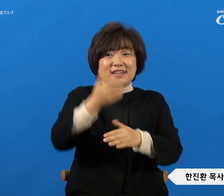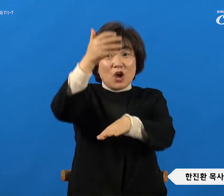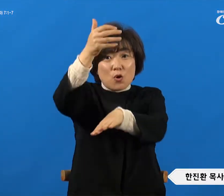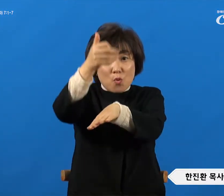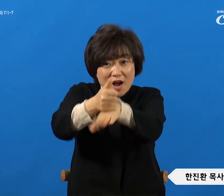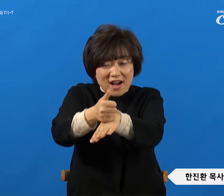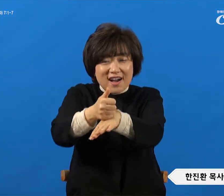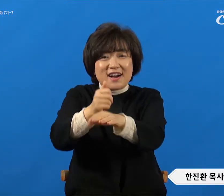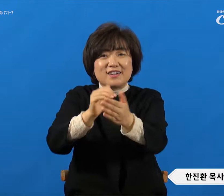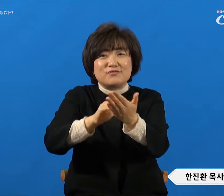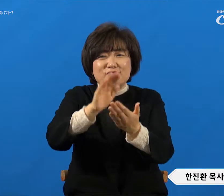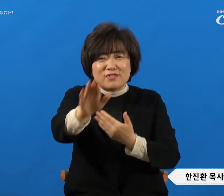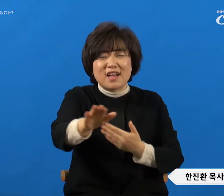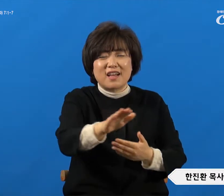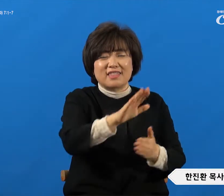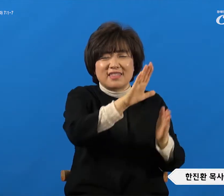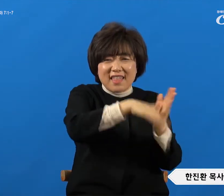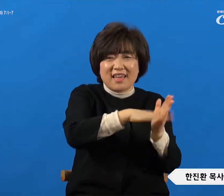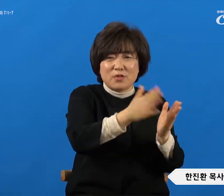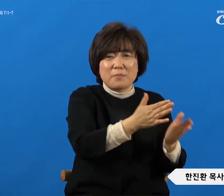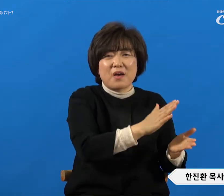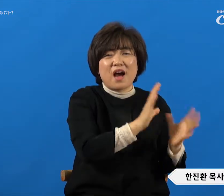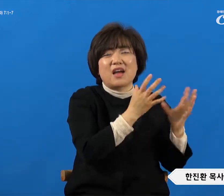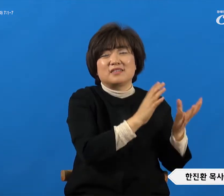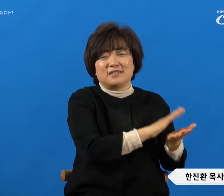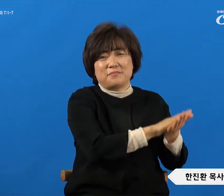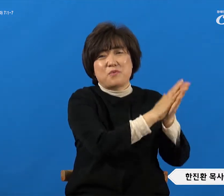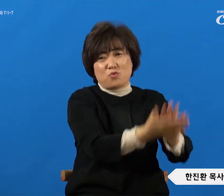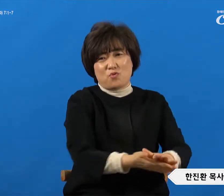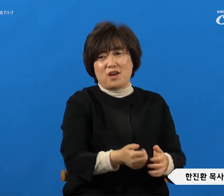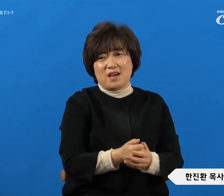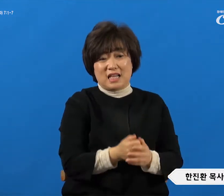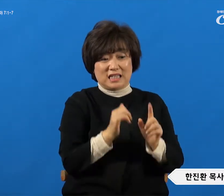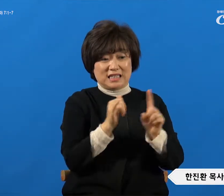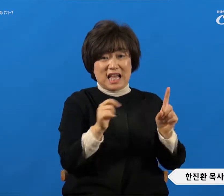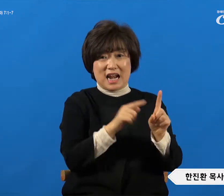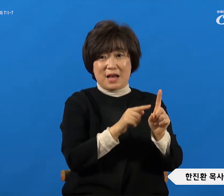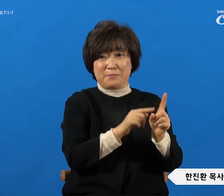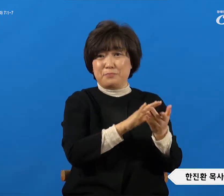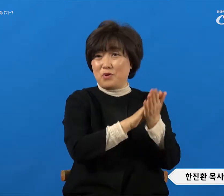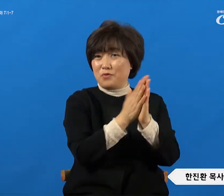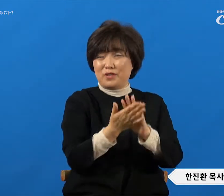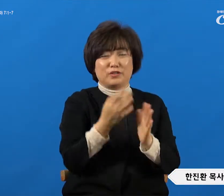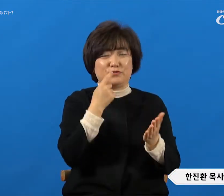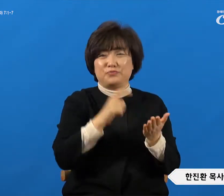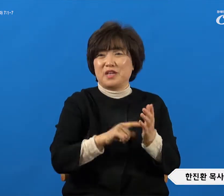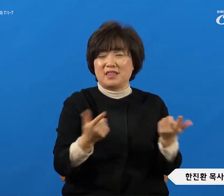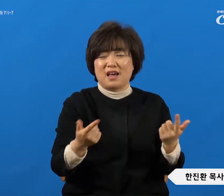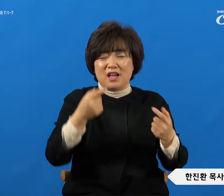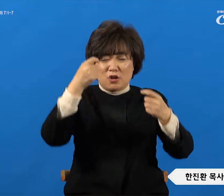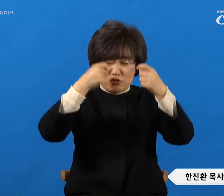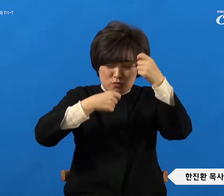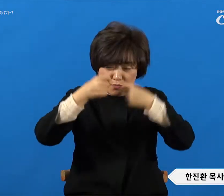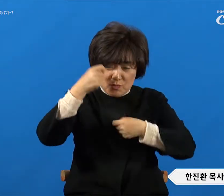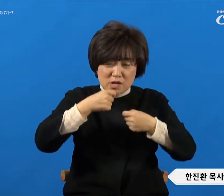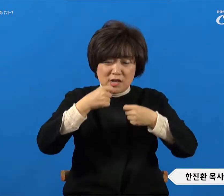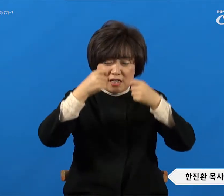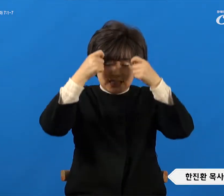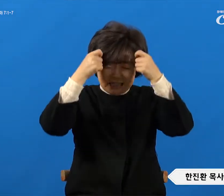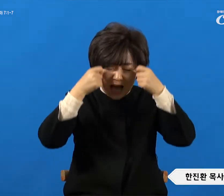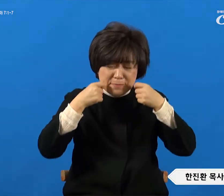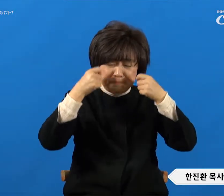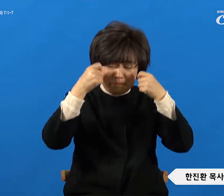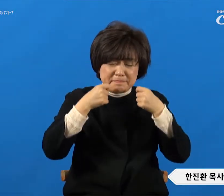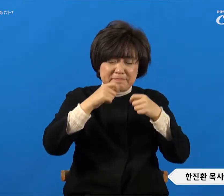그러면 때가 되면 아이들도 변하게 됩니다. 사람 하나 변하는 것이 쉽지 않지요. 눈물과 땀의